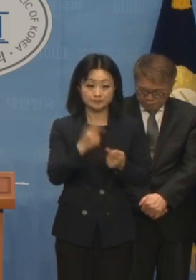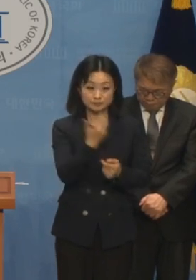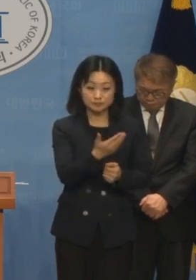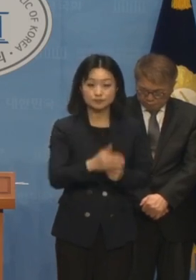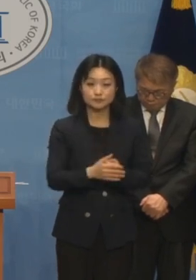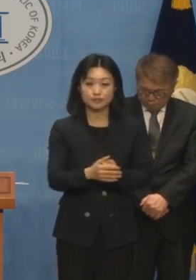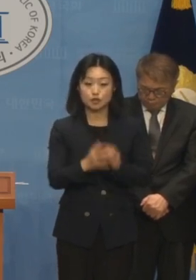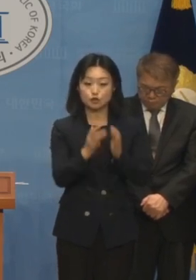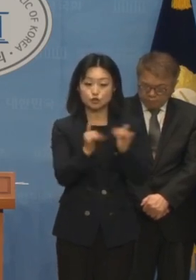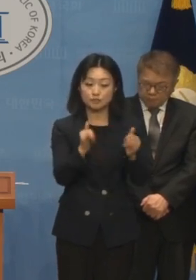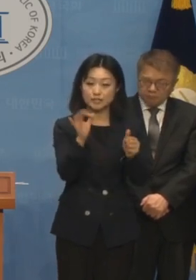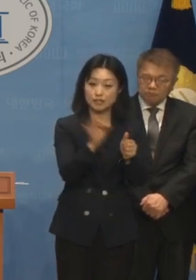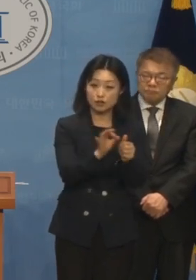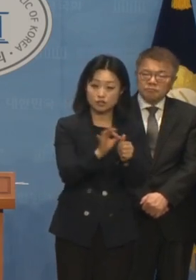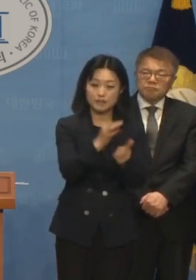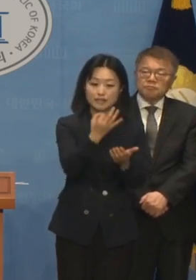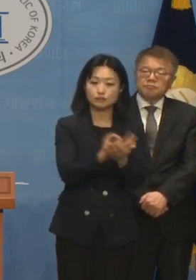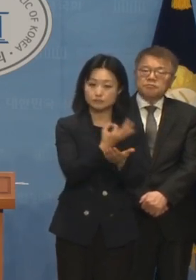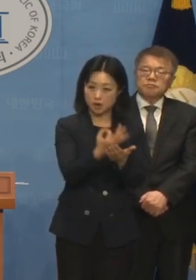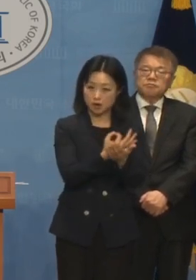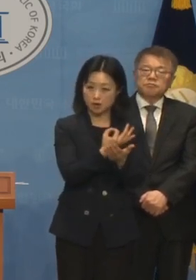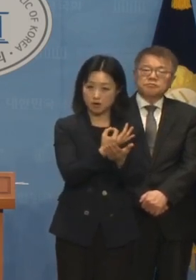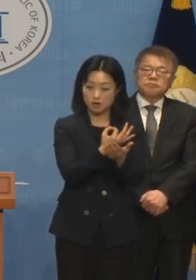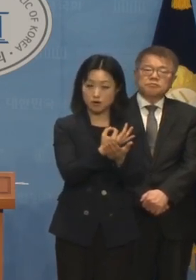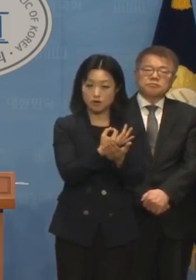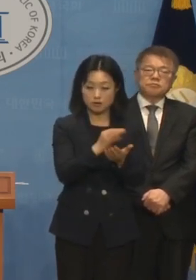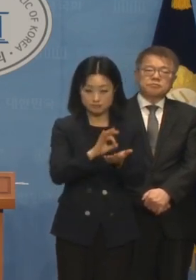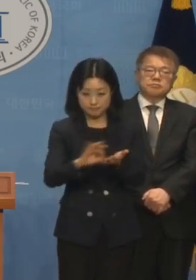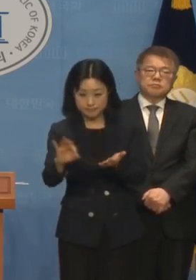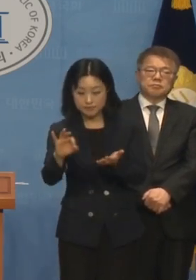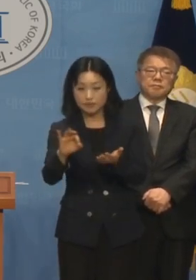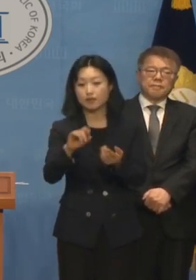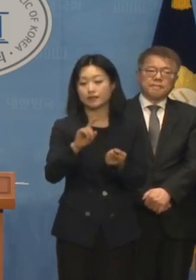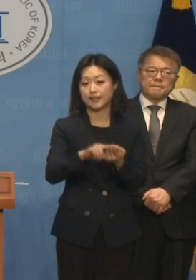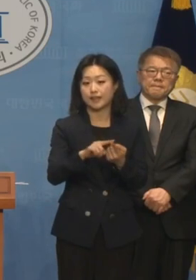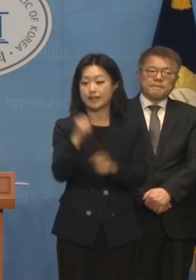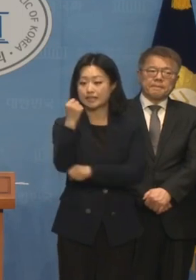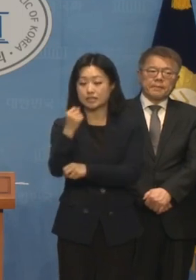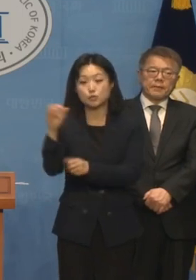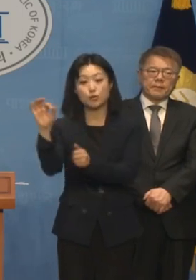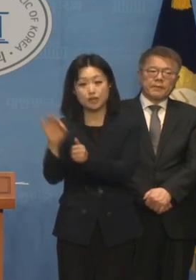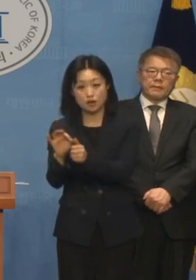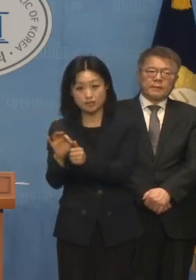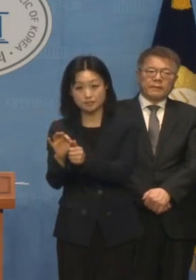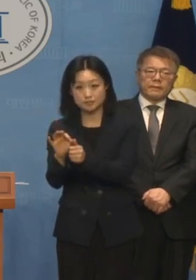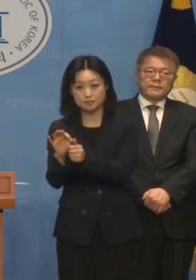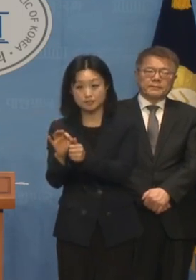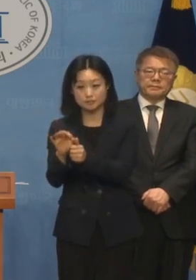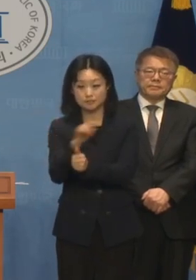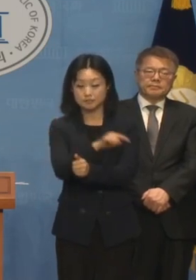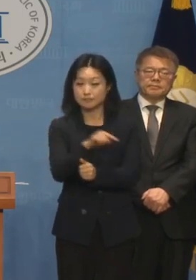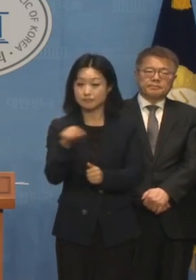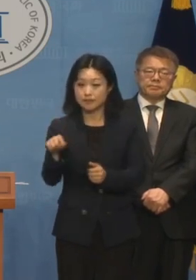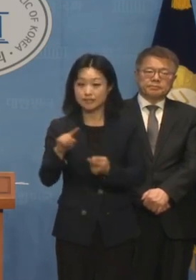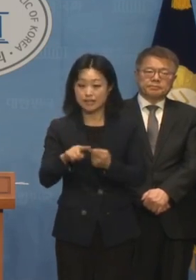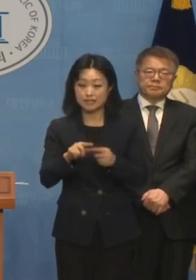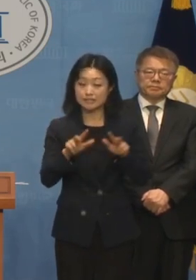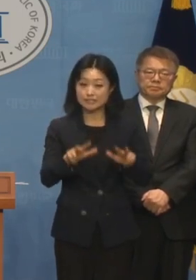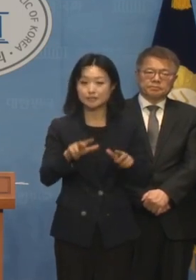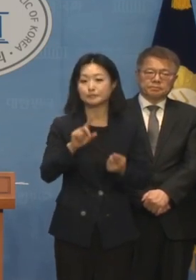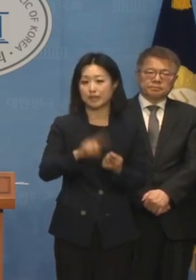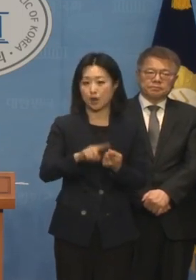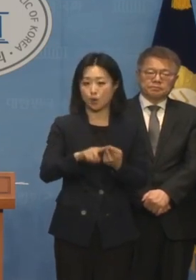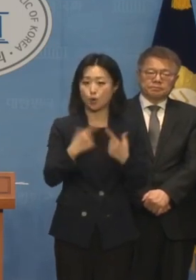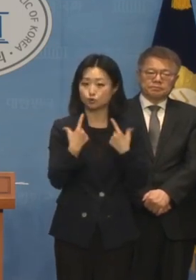국민연금의 급여구조, 재분배 기능과 기초연금의 수급 범위를